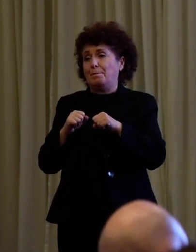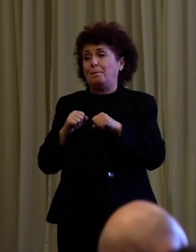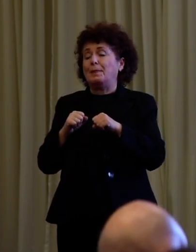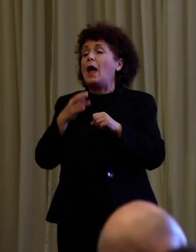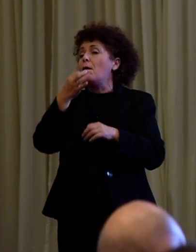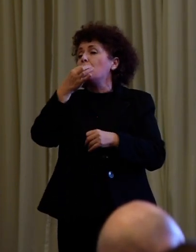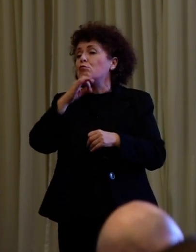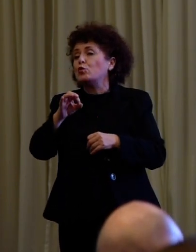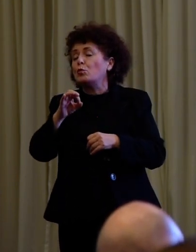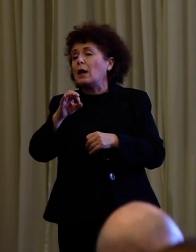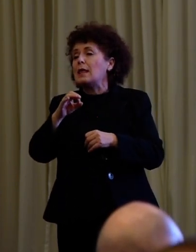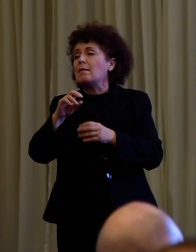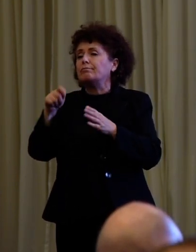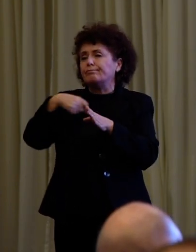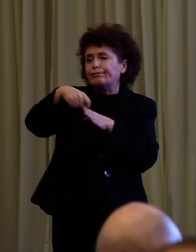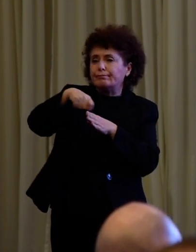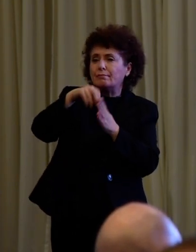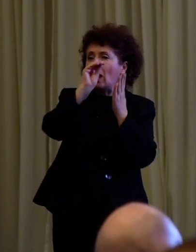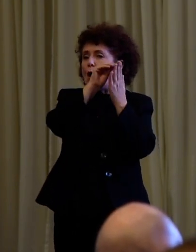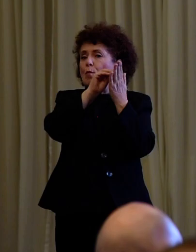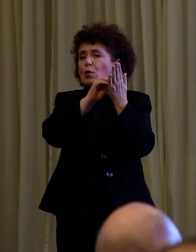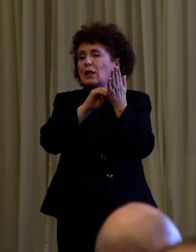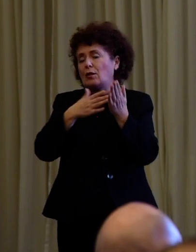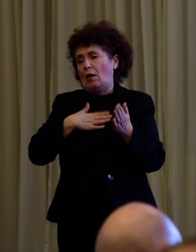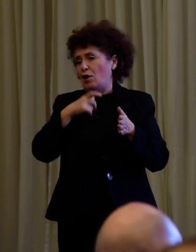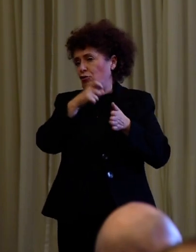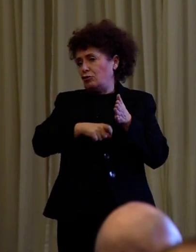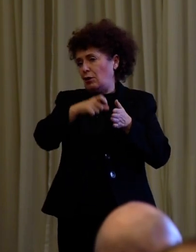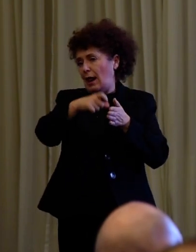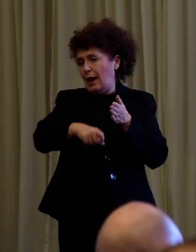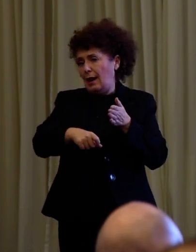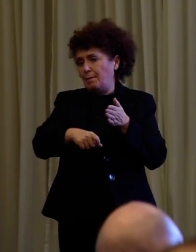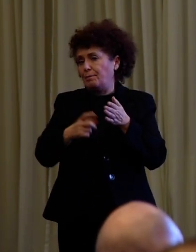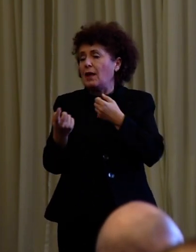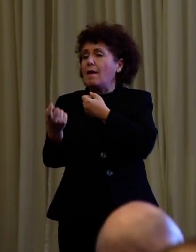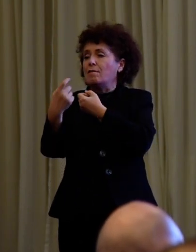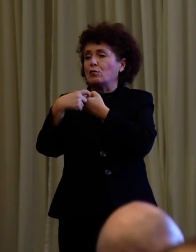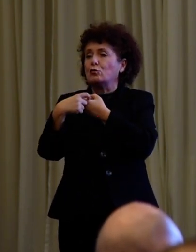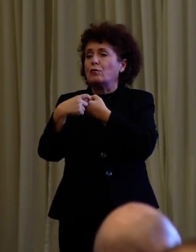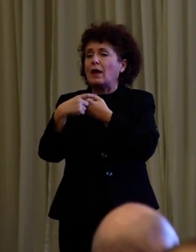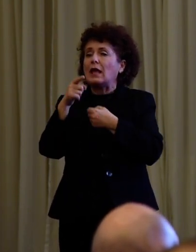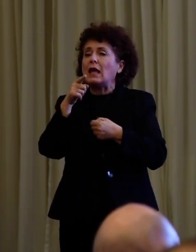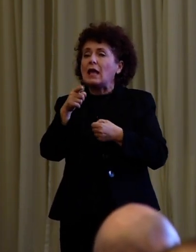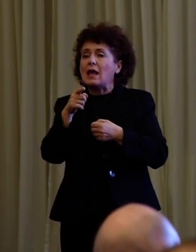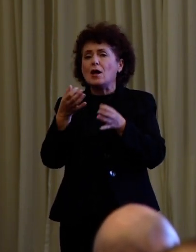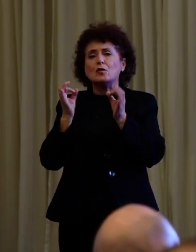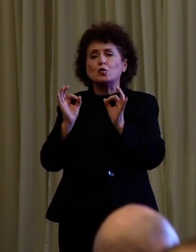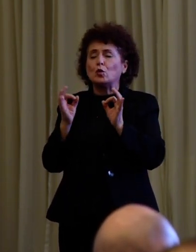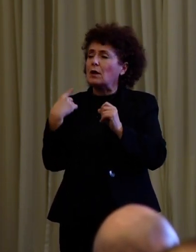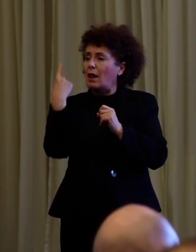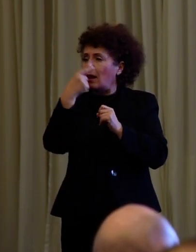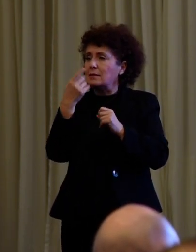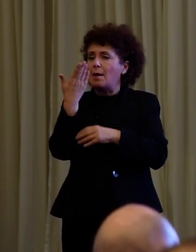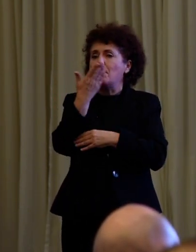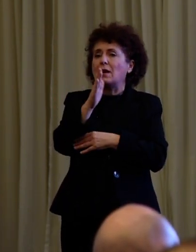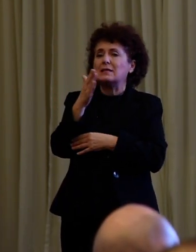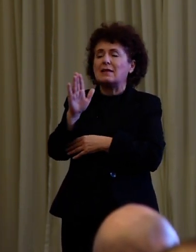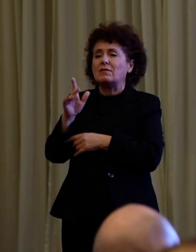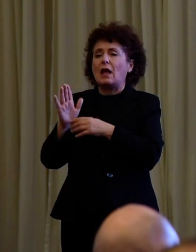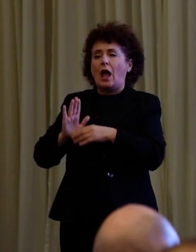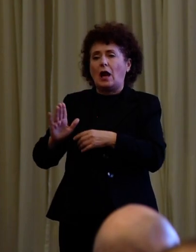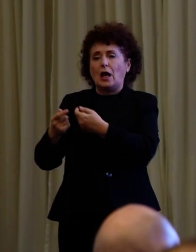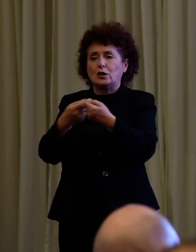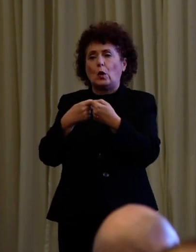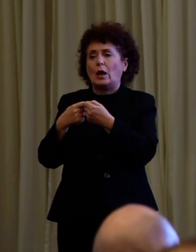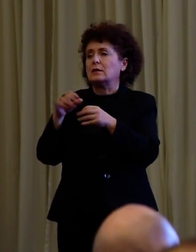за подобрување и ажурирање на податоците за нашите членови, вклучувајќи и страшни и стручни лица, представници од граѓанските здружени